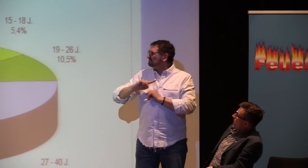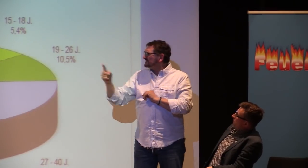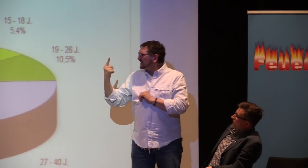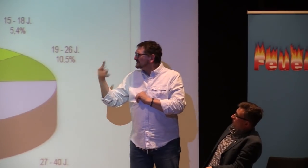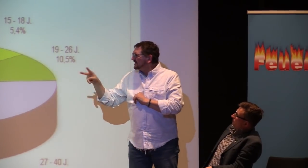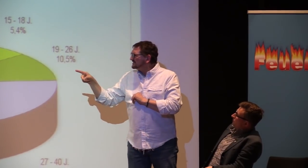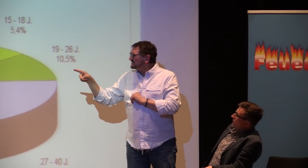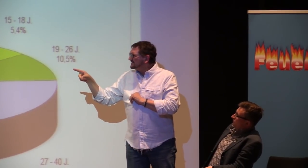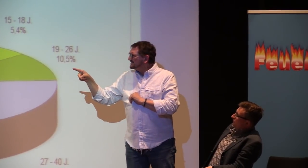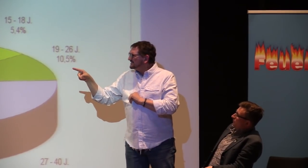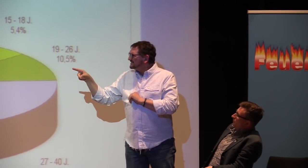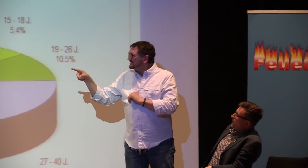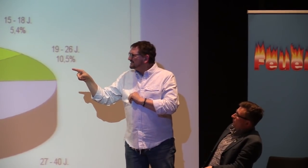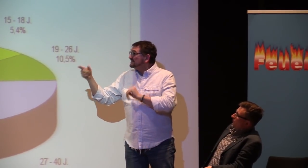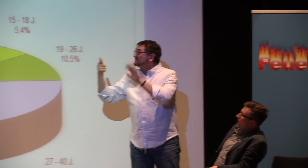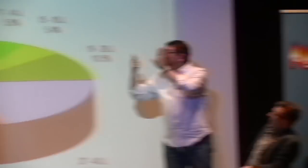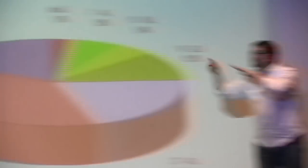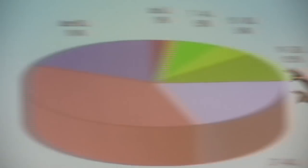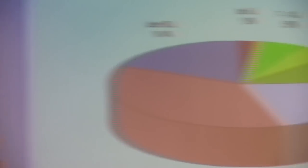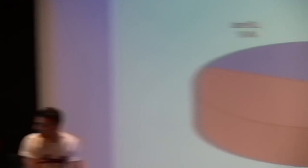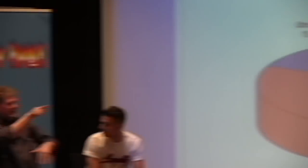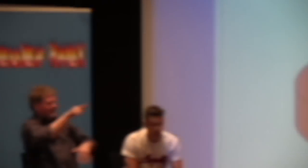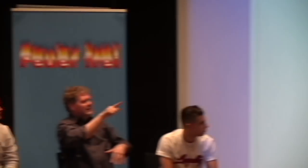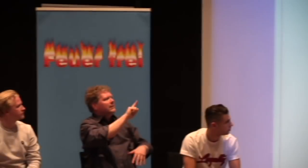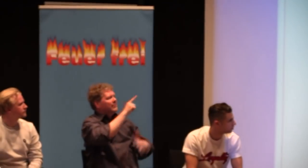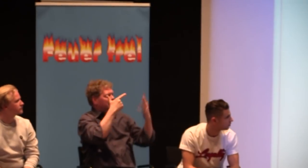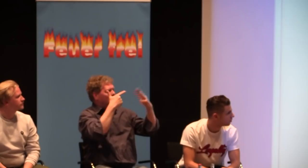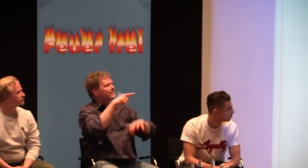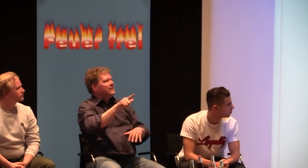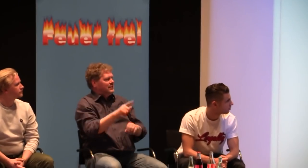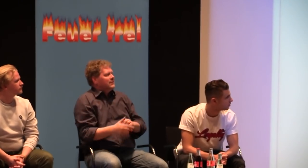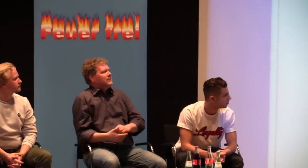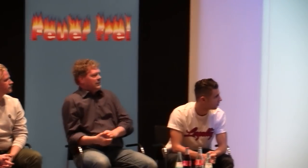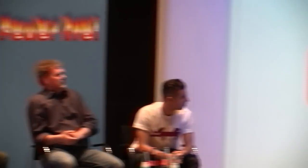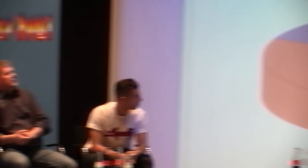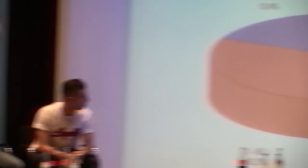ich glaube, die Deutsche Gehörlosenjugend sagt bis 28, nee, bis 27. Ah, okay.